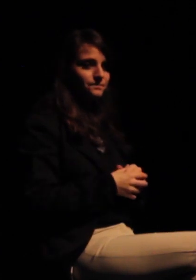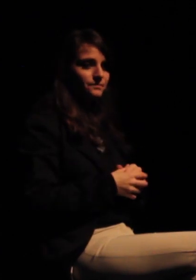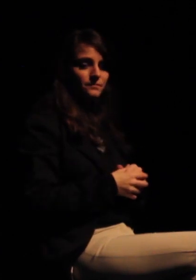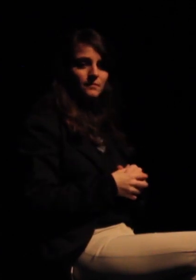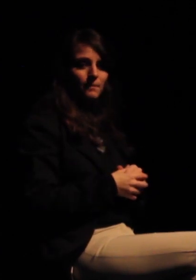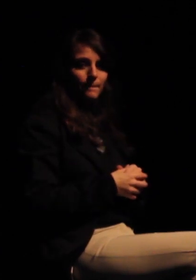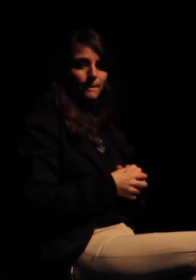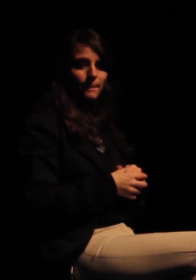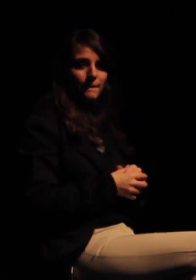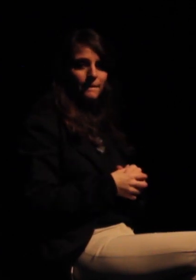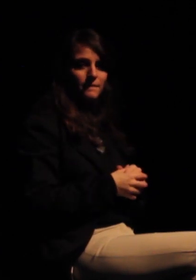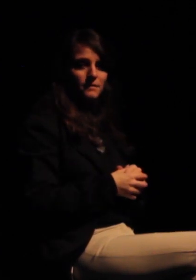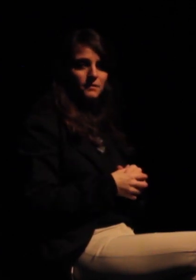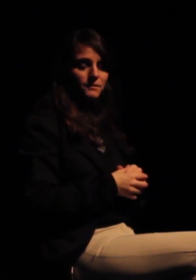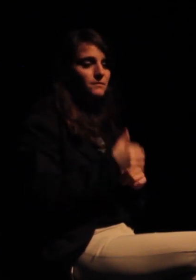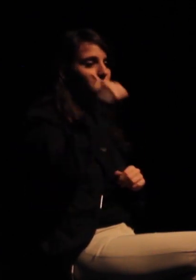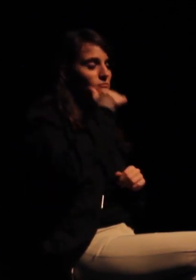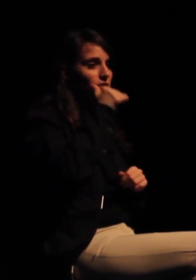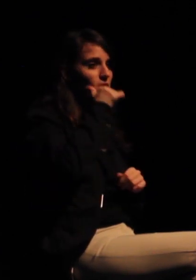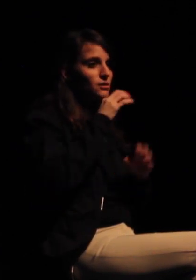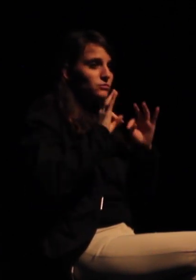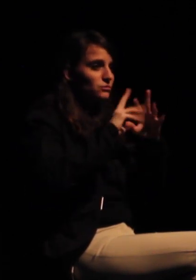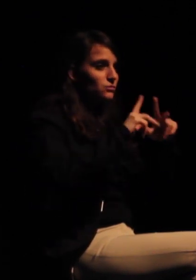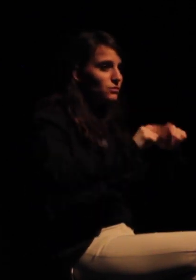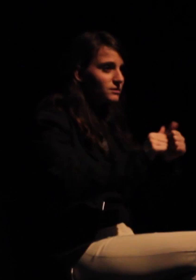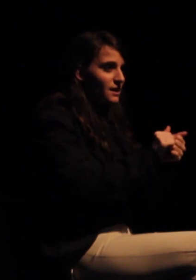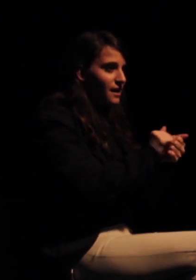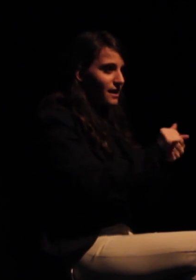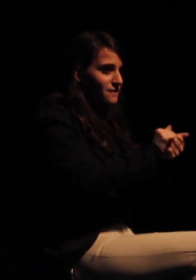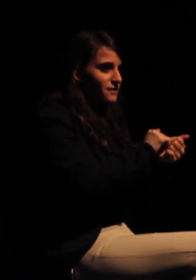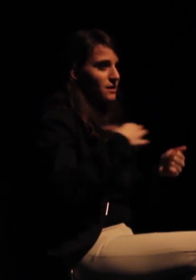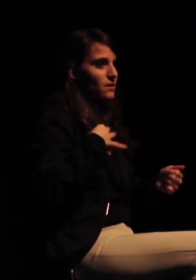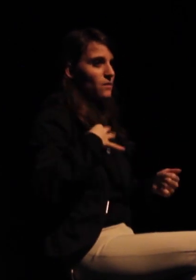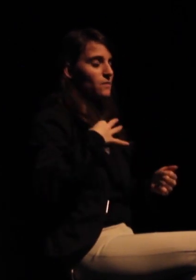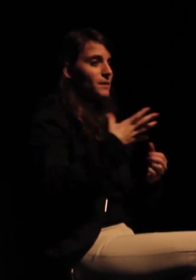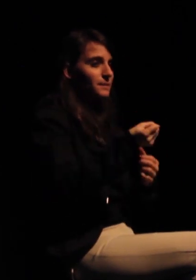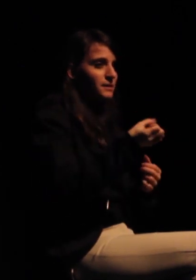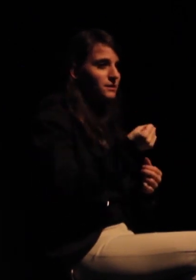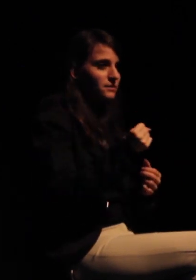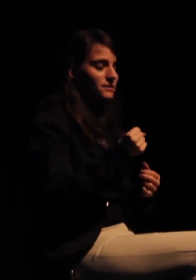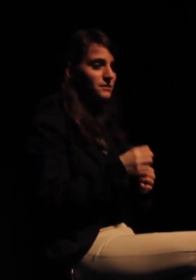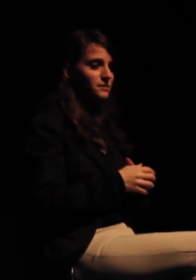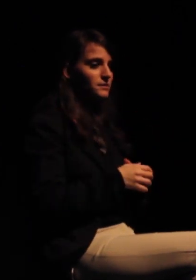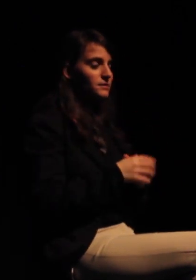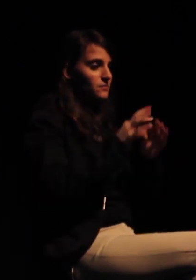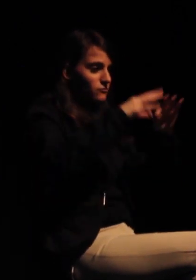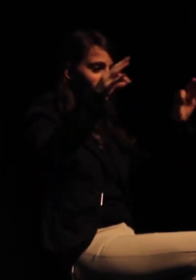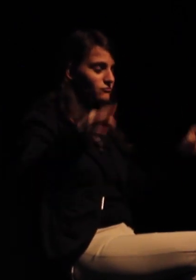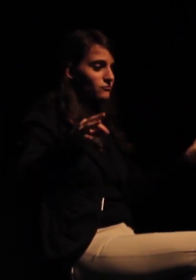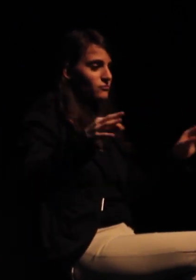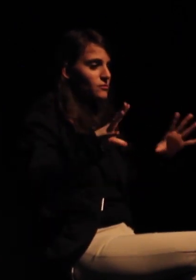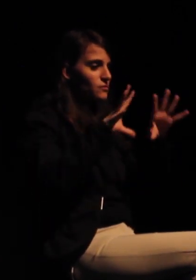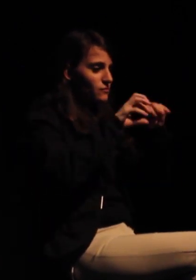Não uma coisa racista, é que as mulheres todas lavavam as roupas brancas da casa, lençóis, colchas, toalhas,